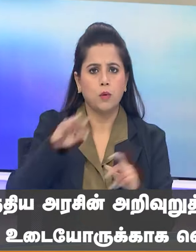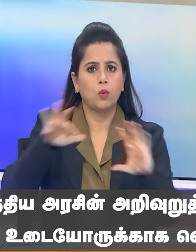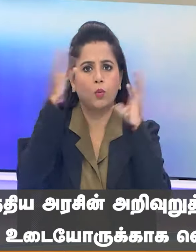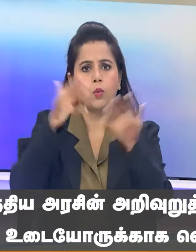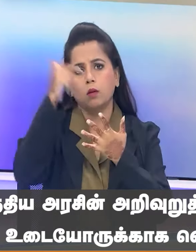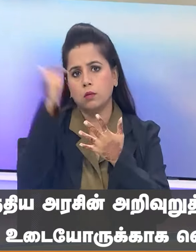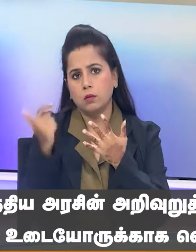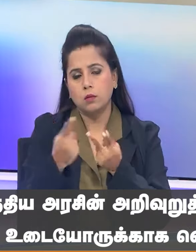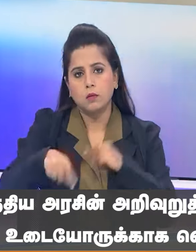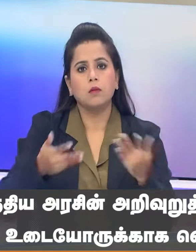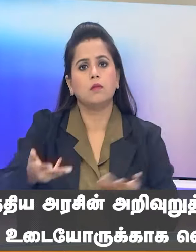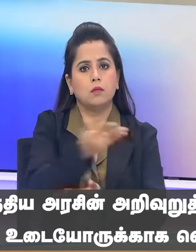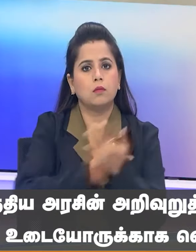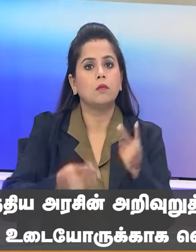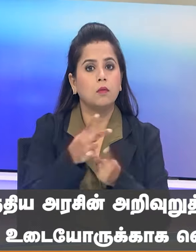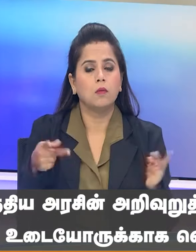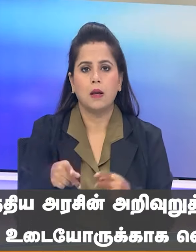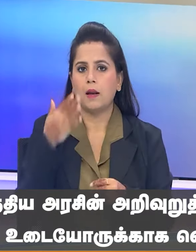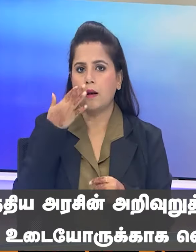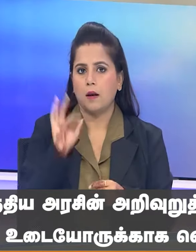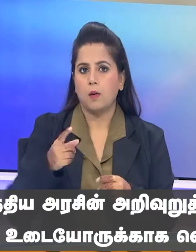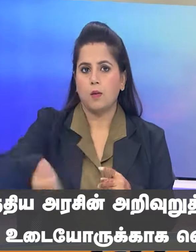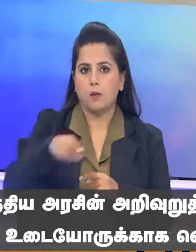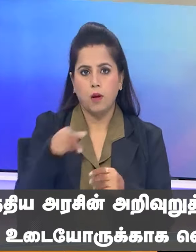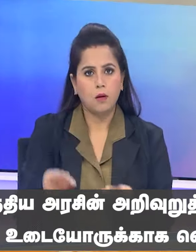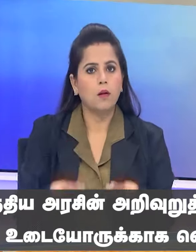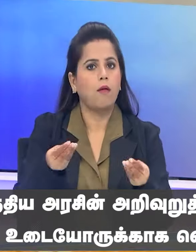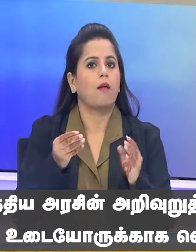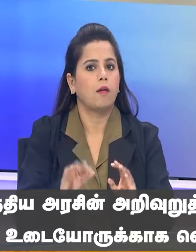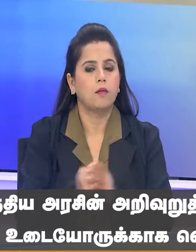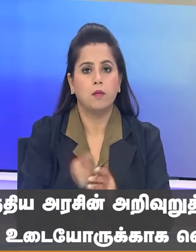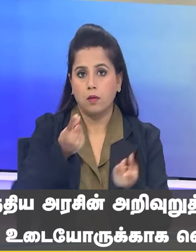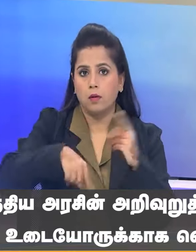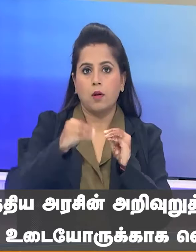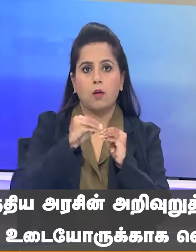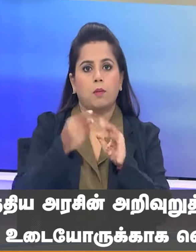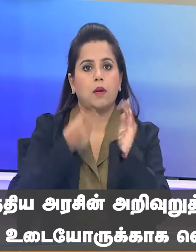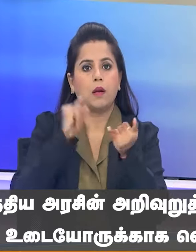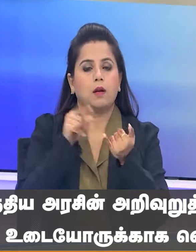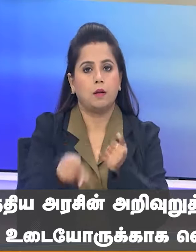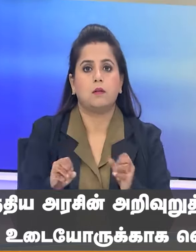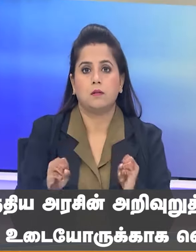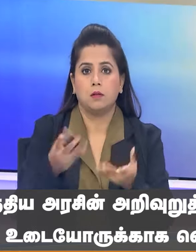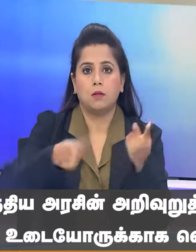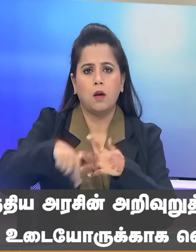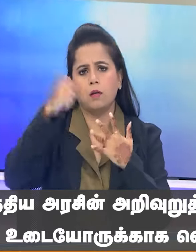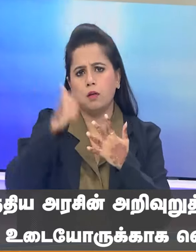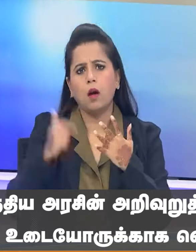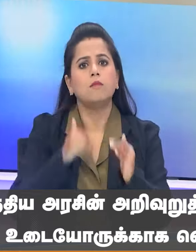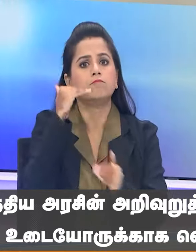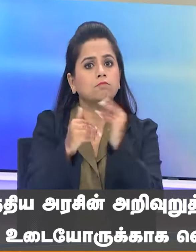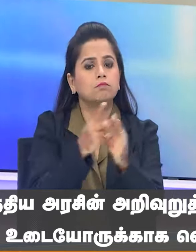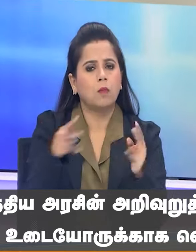मुद्दों पर चर्चा करने के लिए एक महत्त्वपूर्ण मंच प्रदान करेगा इसमें ब्रिक्स द्वारा शुरू की गई पहलो की प्रगति का